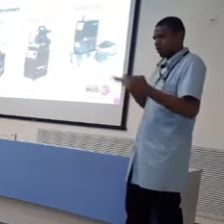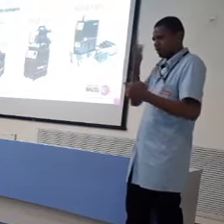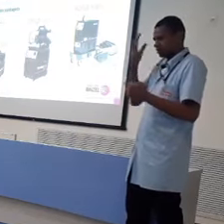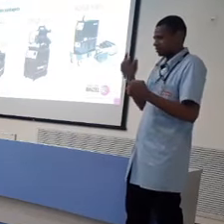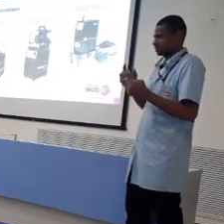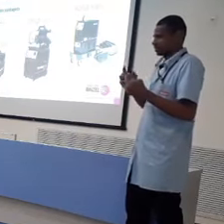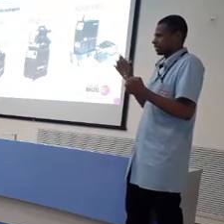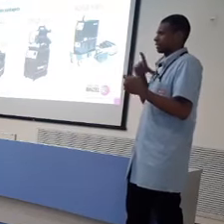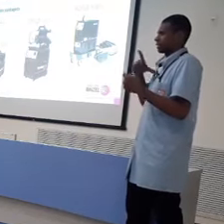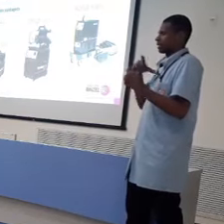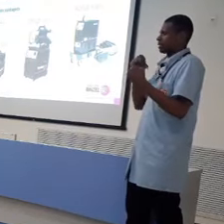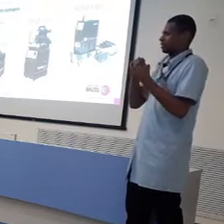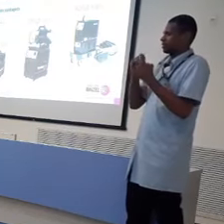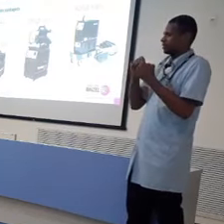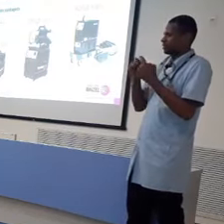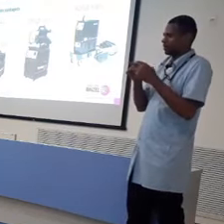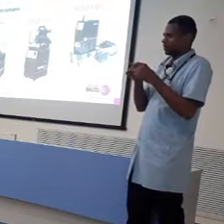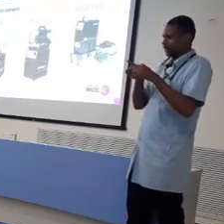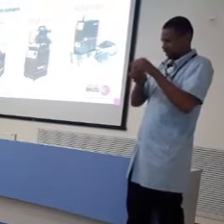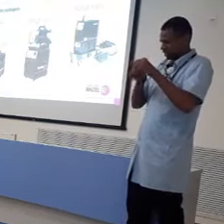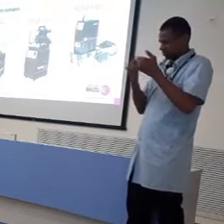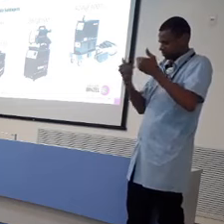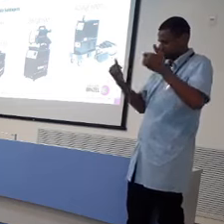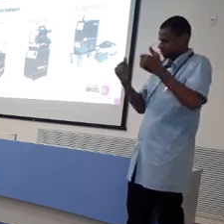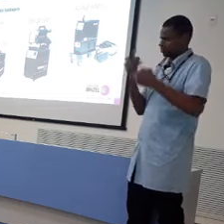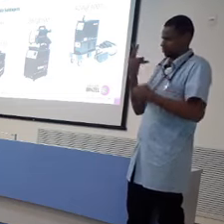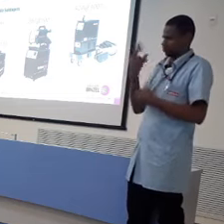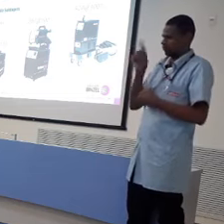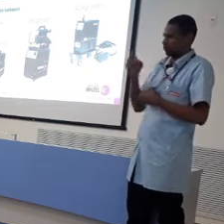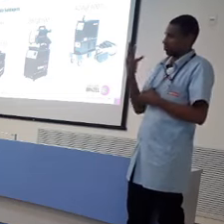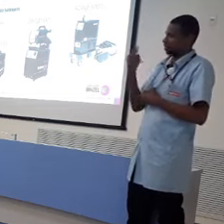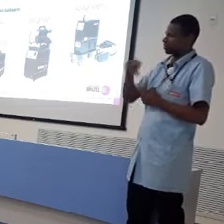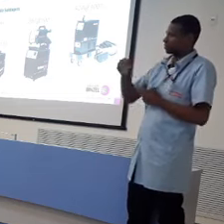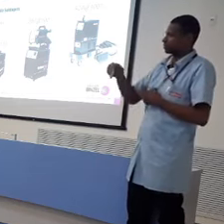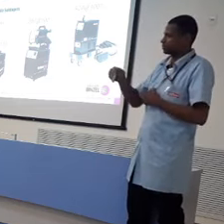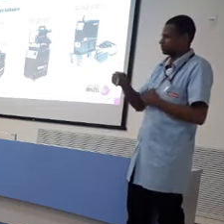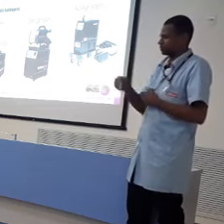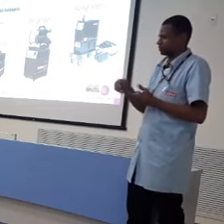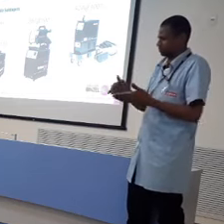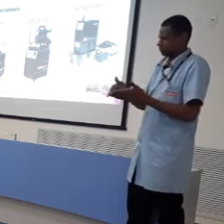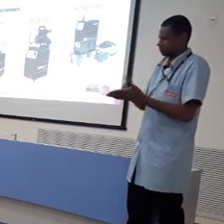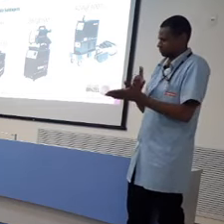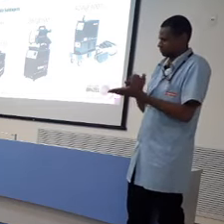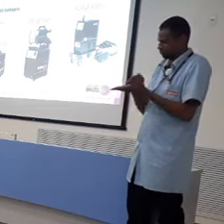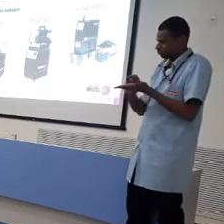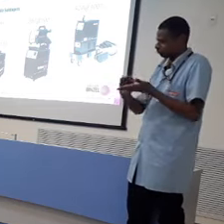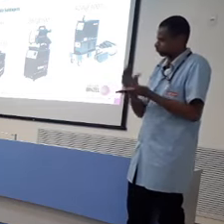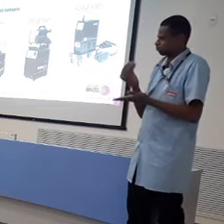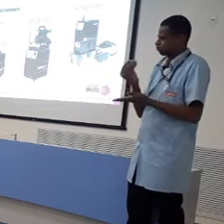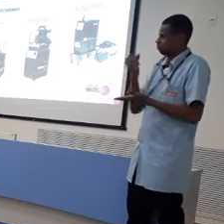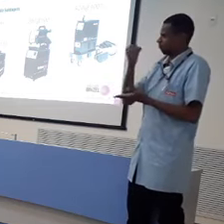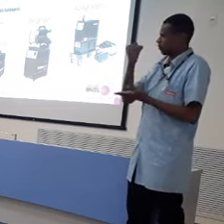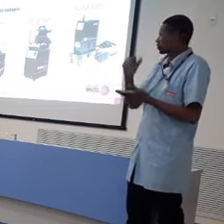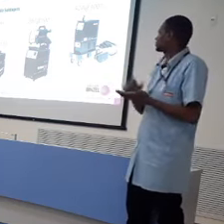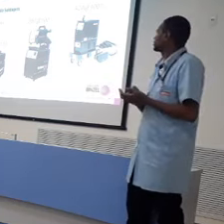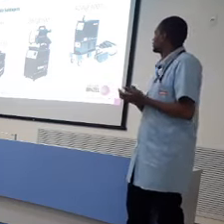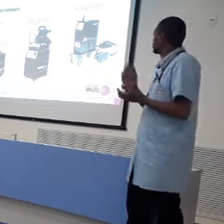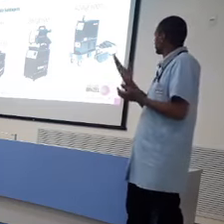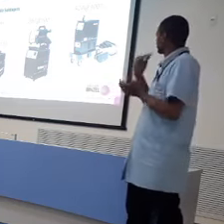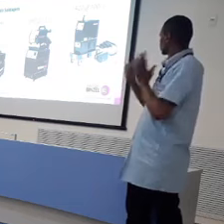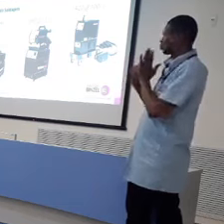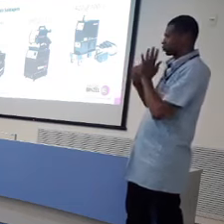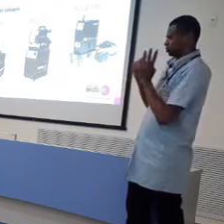nesse equipamento com arame de até 2,4 milímetros, arame de revestimento, já é uma máquina bem forte. E a